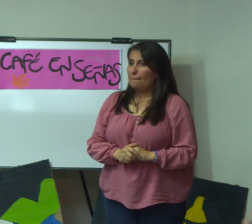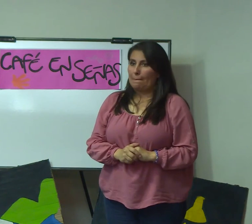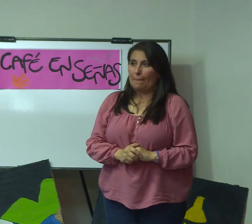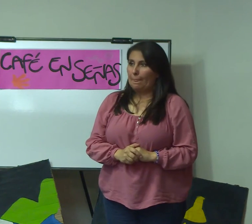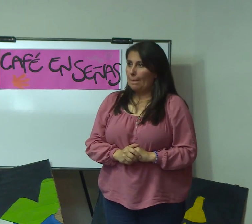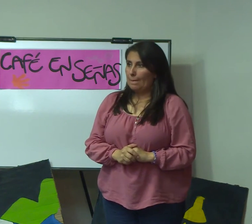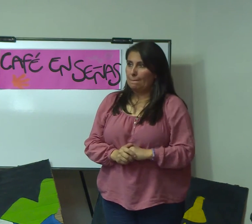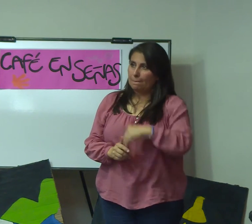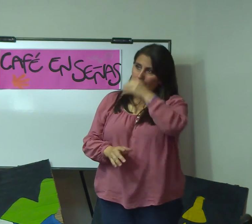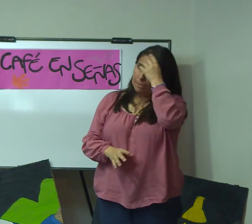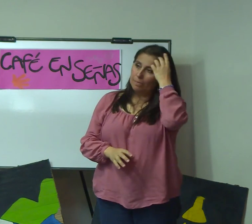Señor.